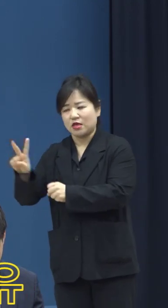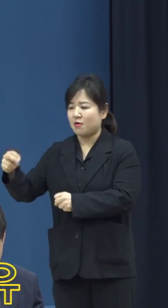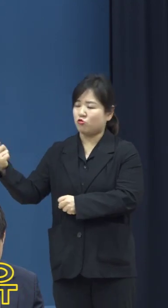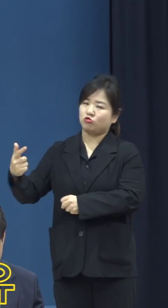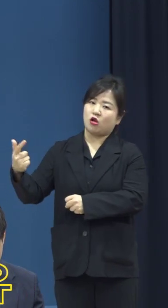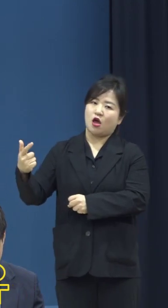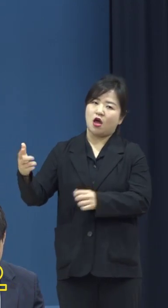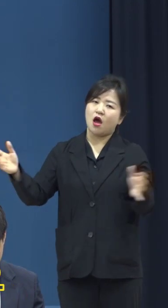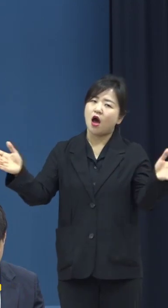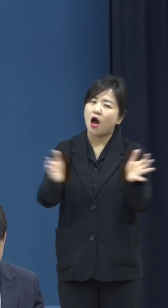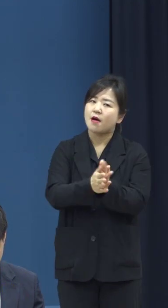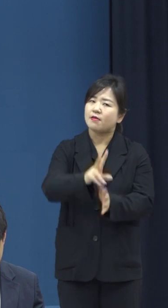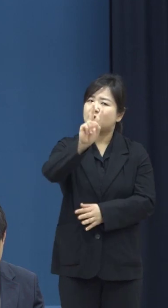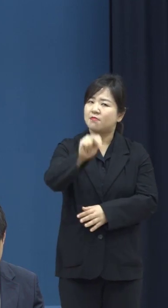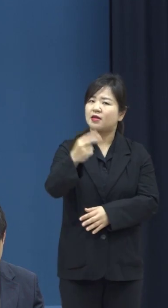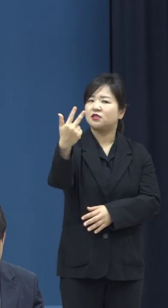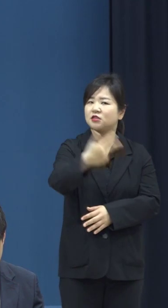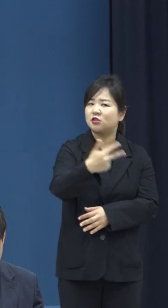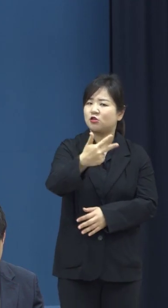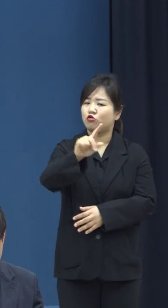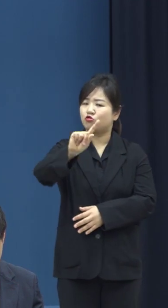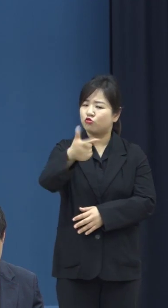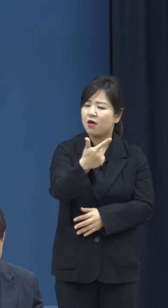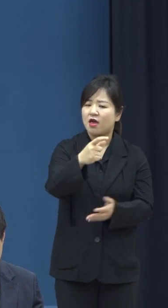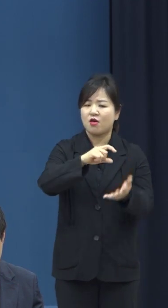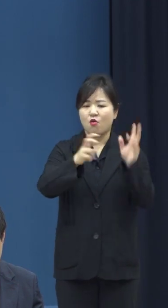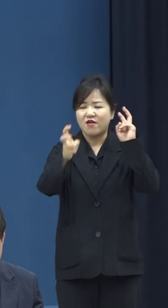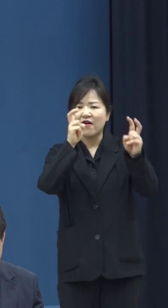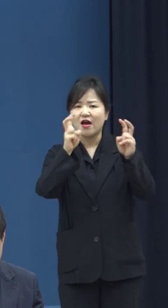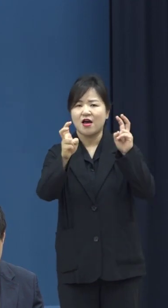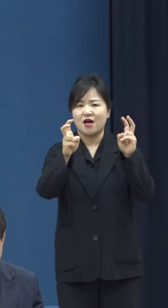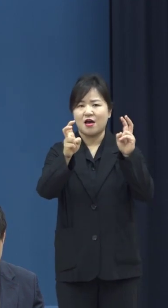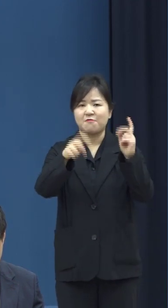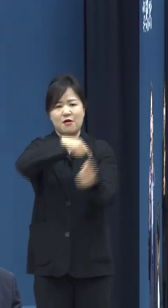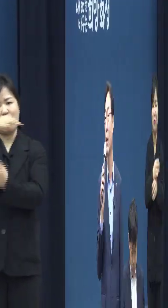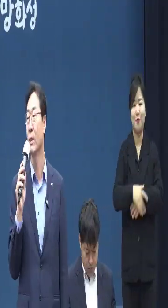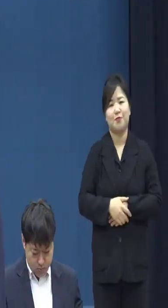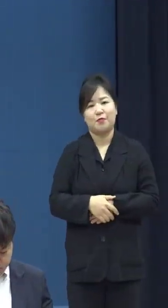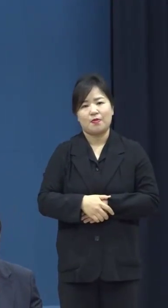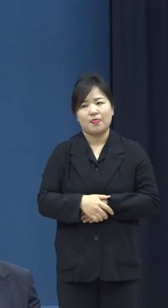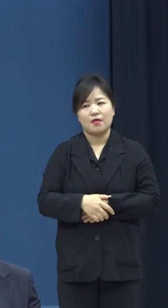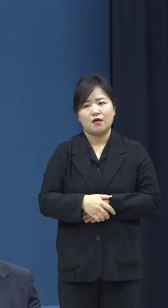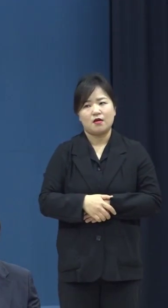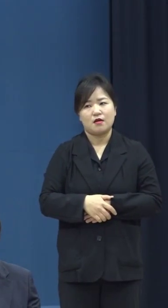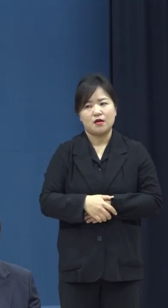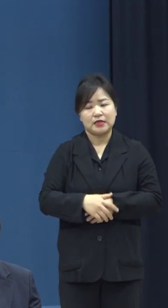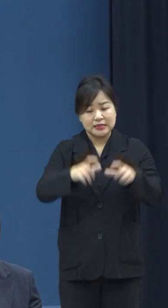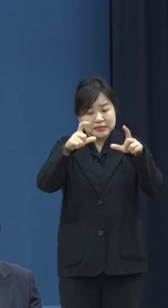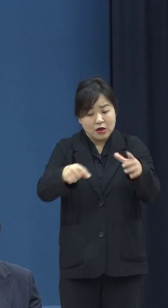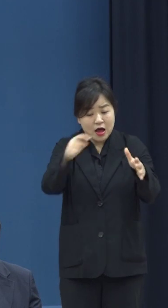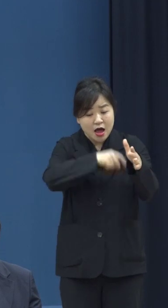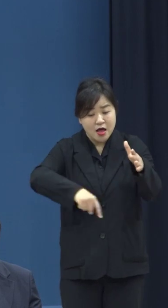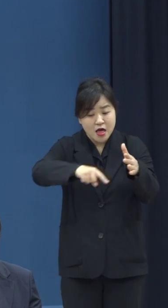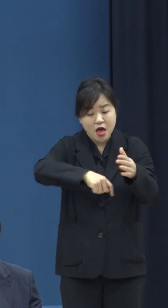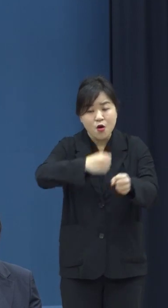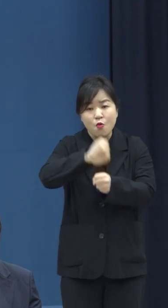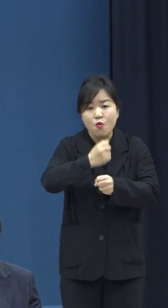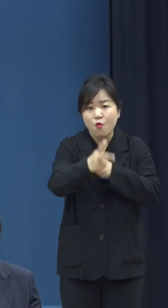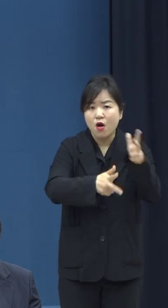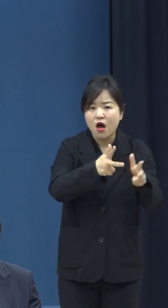개 해서 총 2만 7,600여 개 기업체에서 생산활동을 그러다 보니까 지역 내 총 생산이